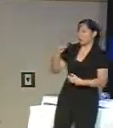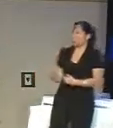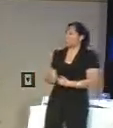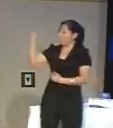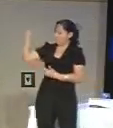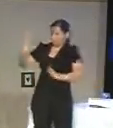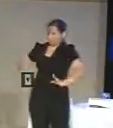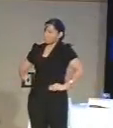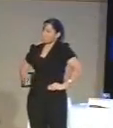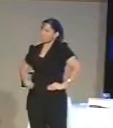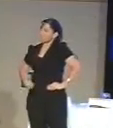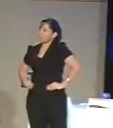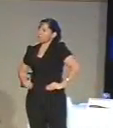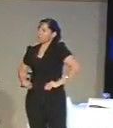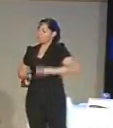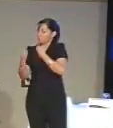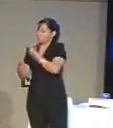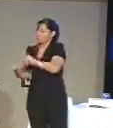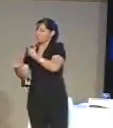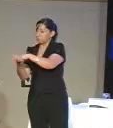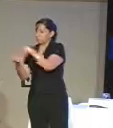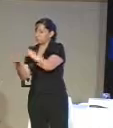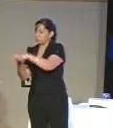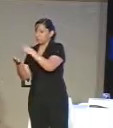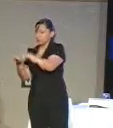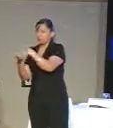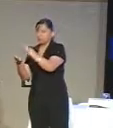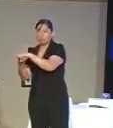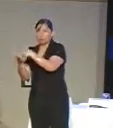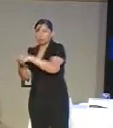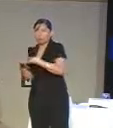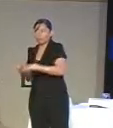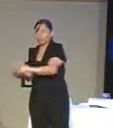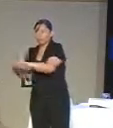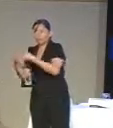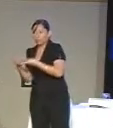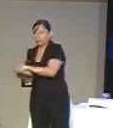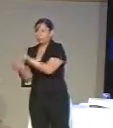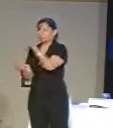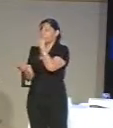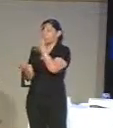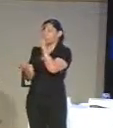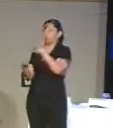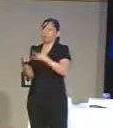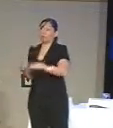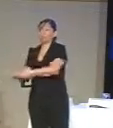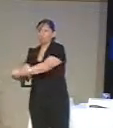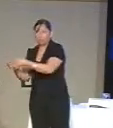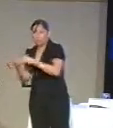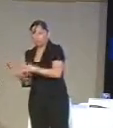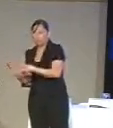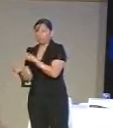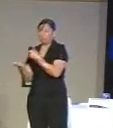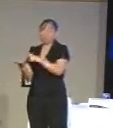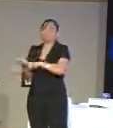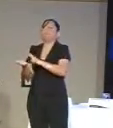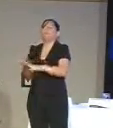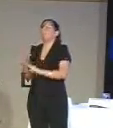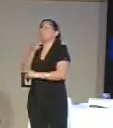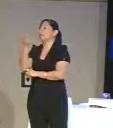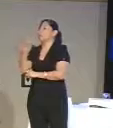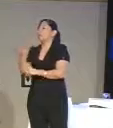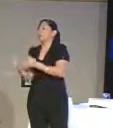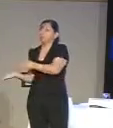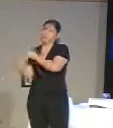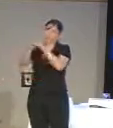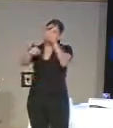¿Cuánto me cuesta la rehabilitación? ¿Cuánto me cuestan los medicamentos? ¿Cuánto me cuestan las visitas